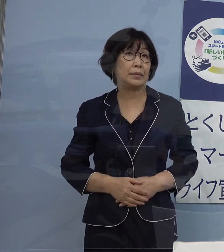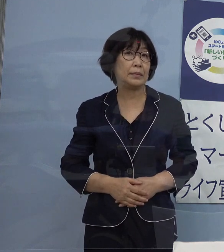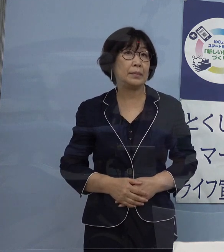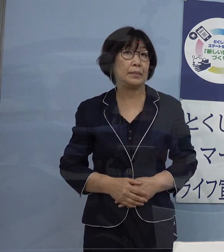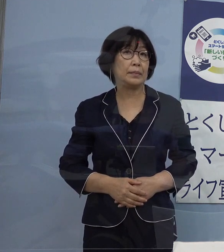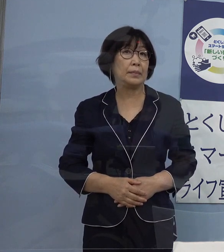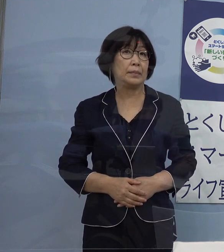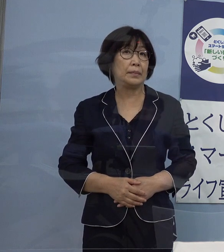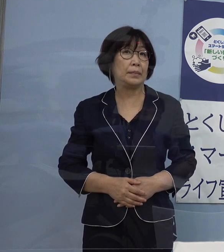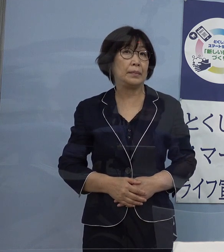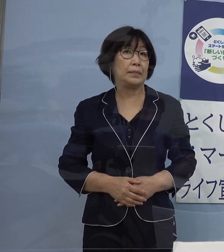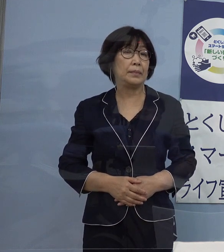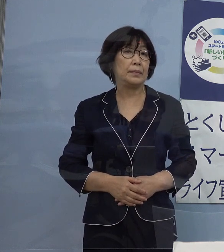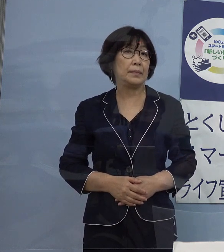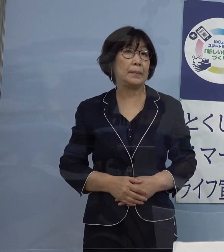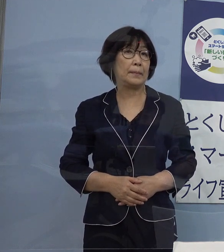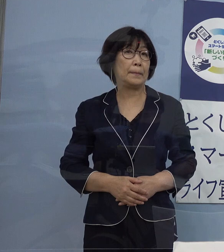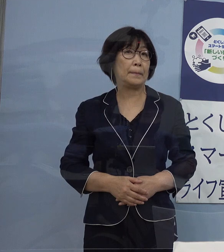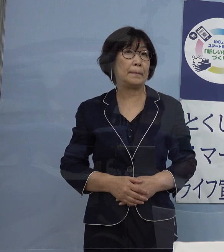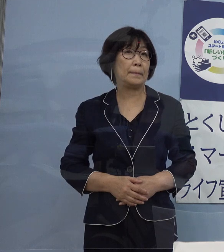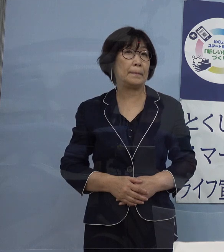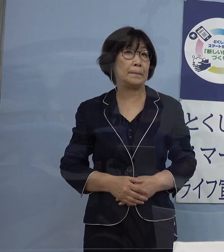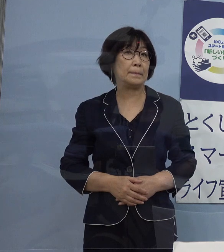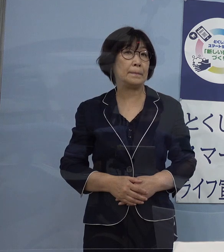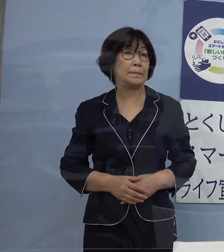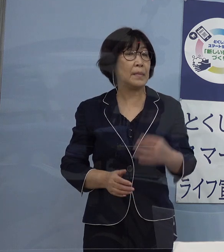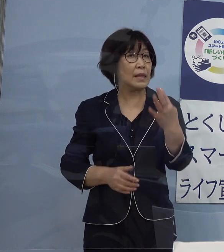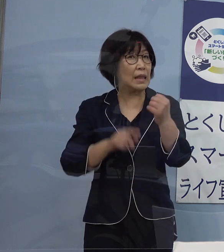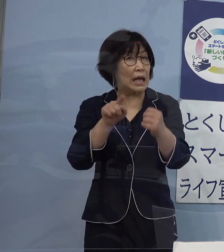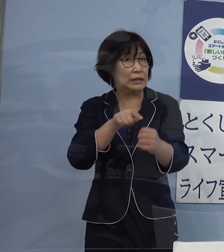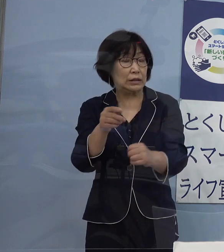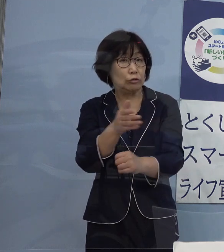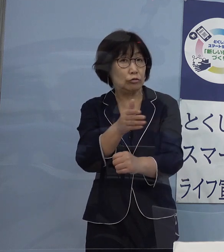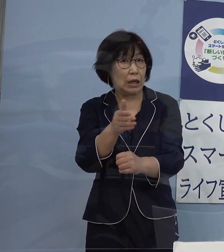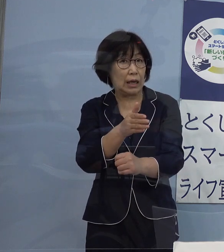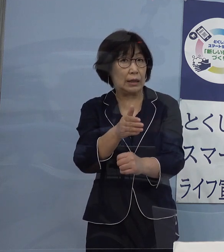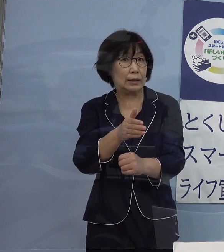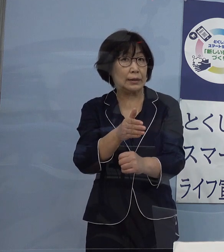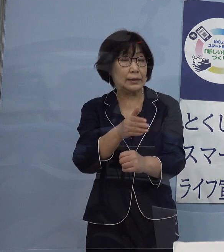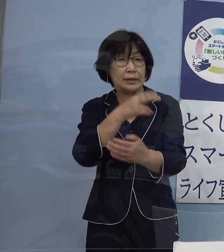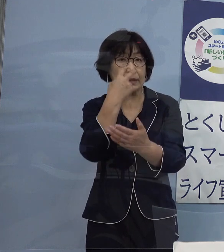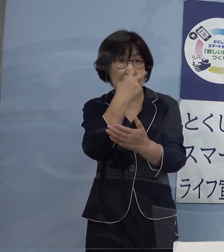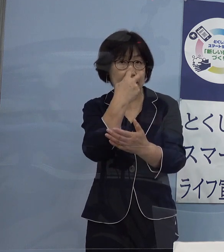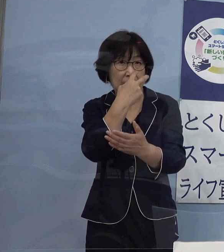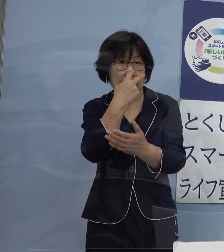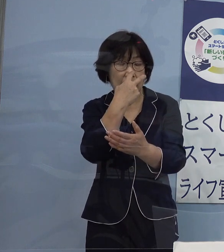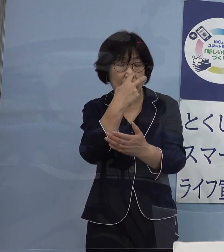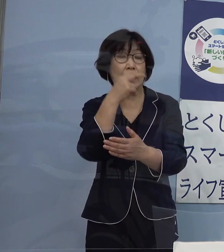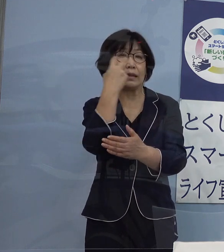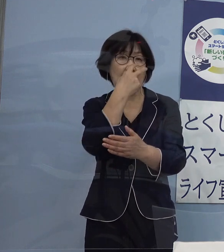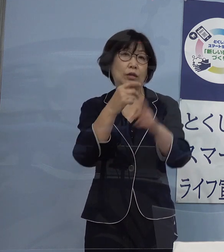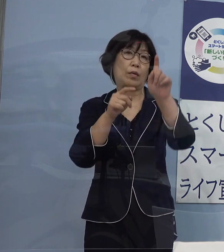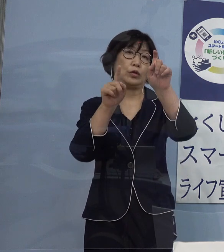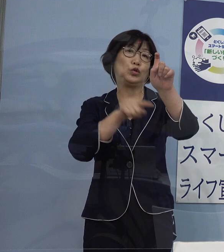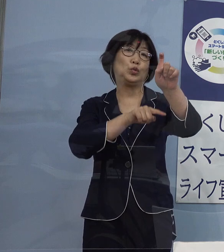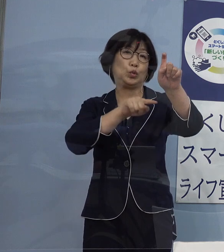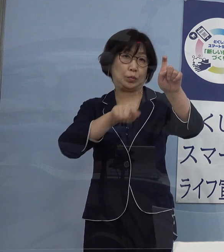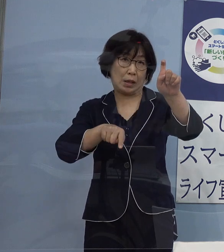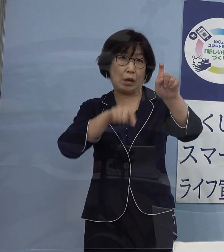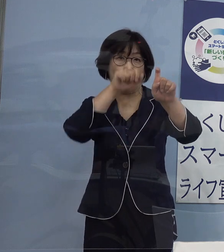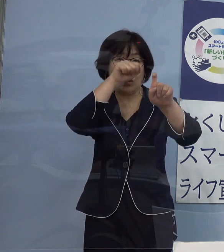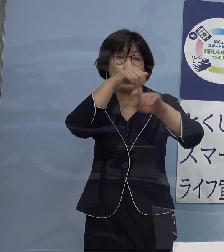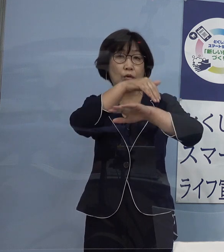できている限り何人ぐらいというのは言えますでしょうか。 今のところ検査として10名を予定をし